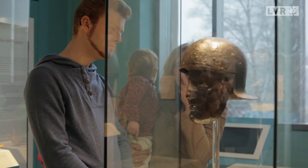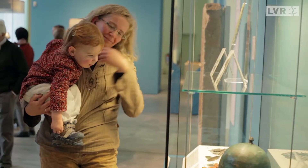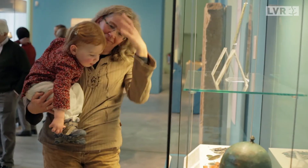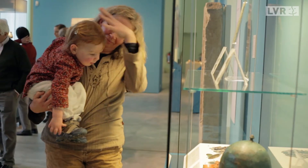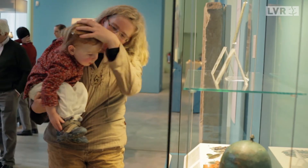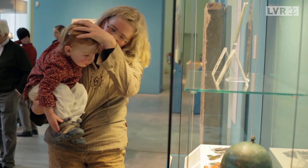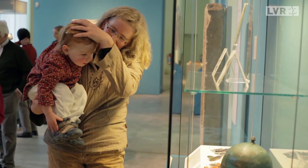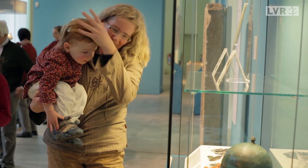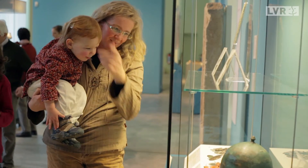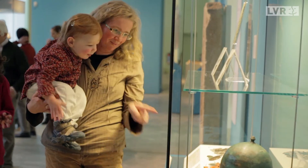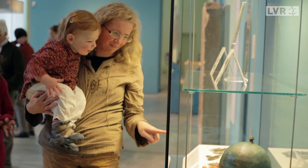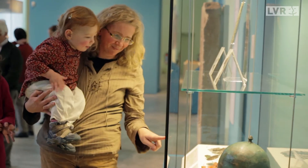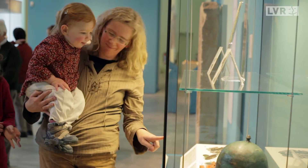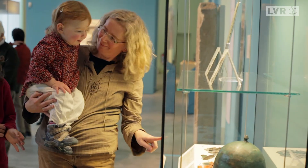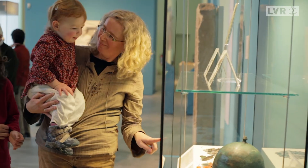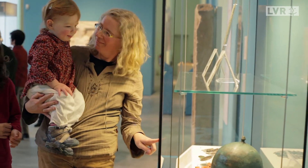damaligen Germanien.